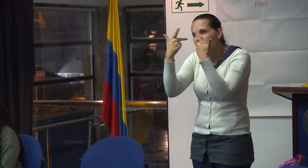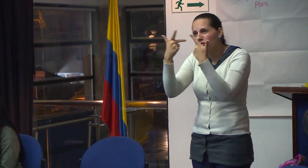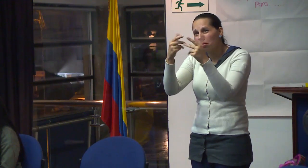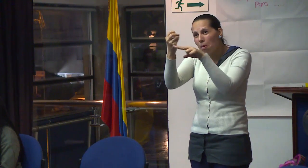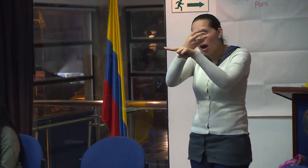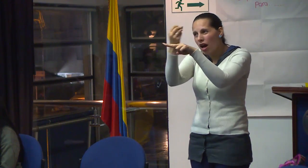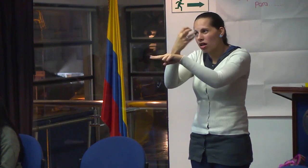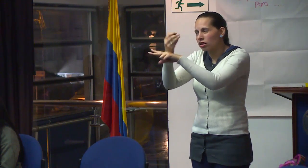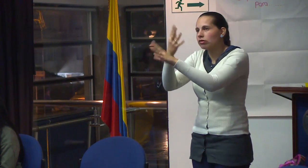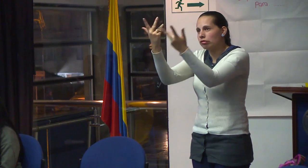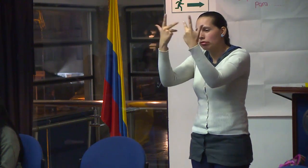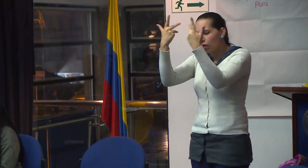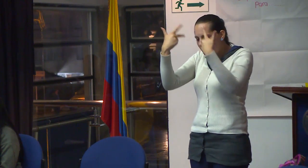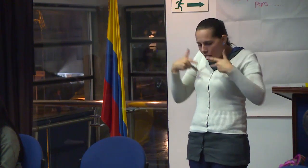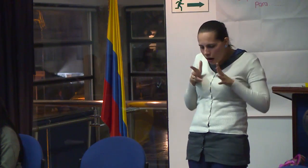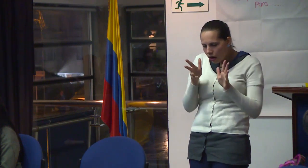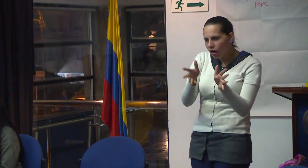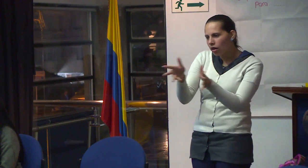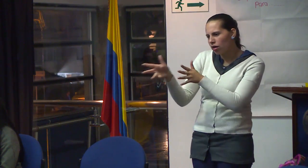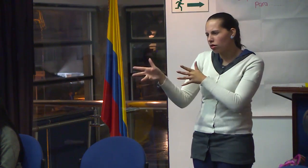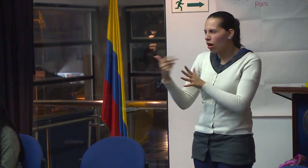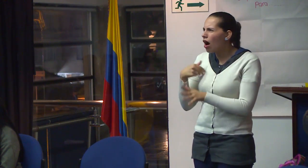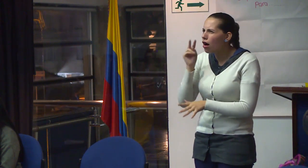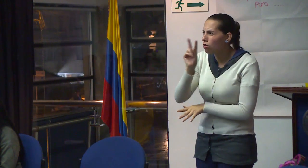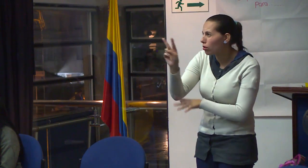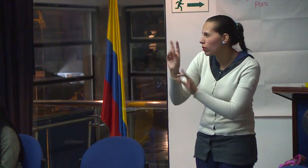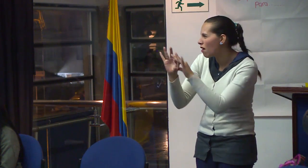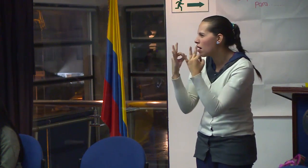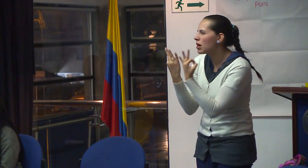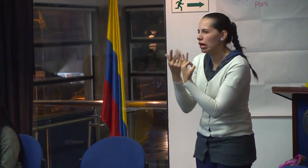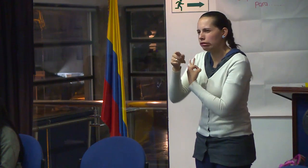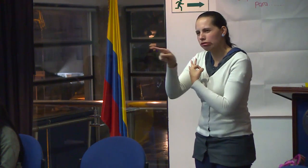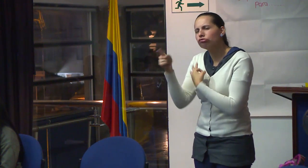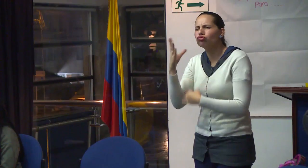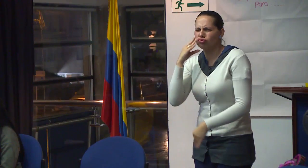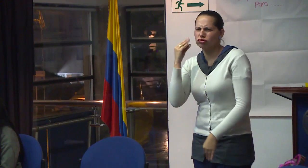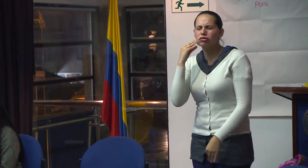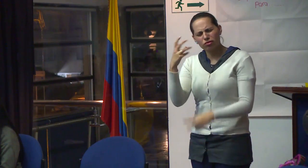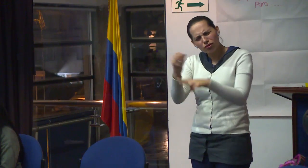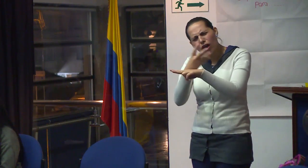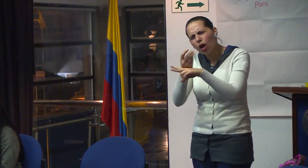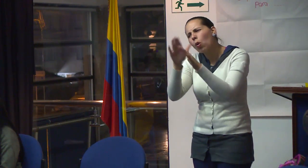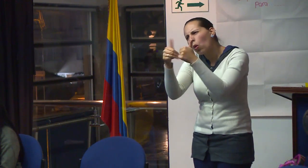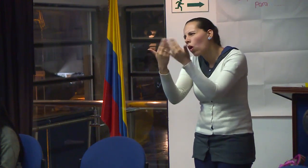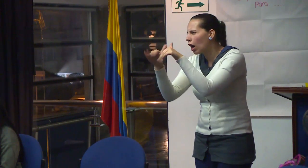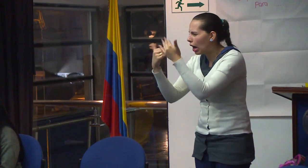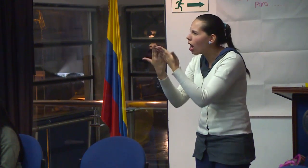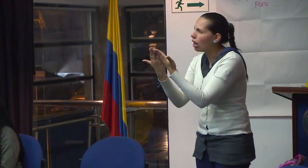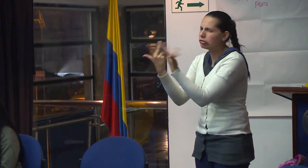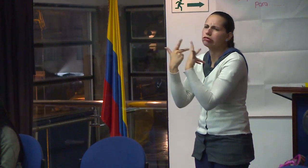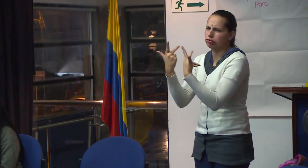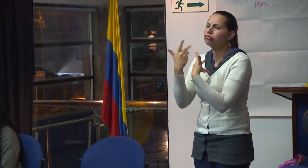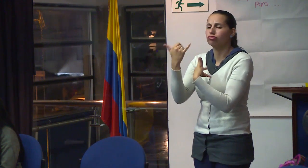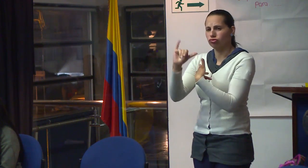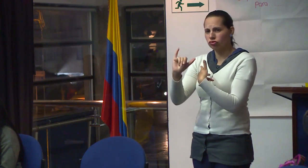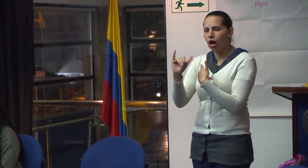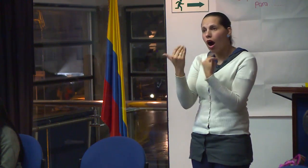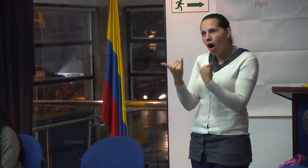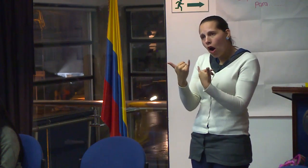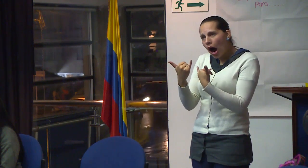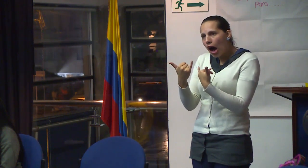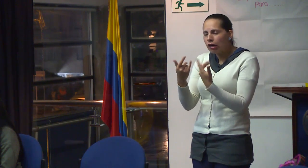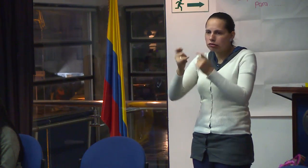Gracias al ver a su familia, gracias a las experiencias que tuvo con maestros en sus colegios, es que él ahora es maestro.